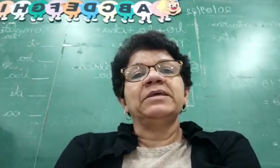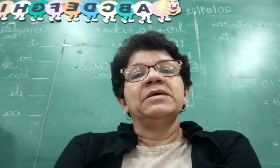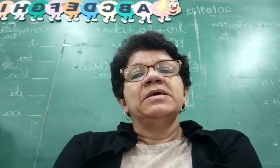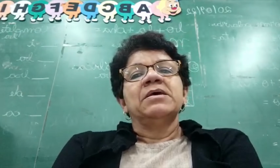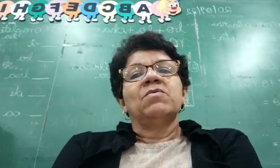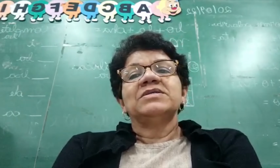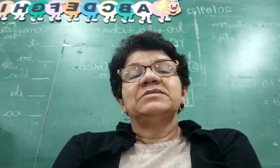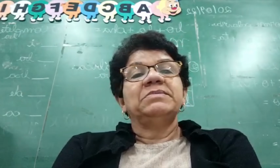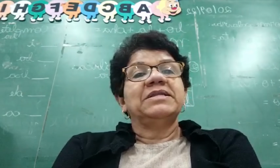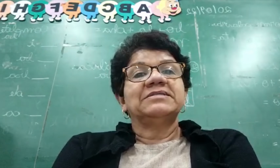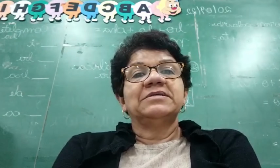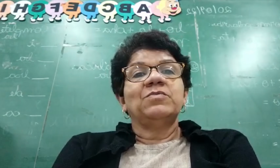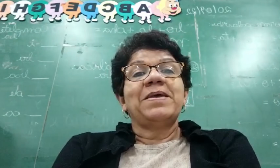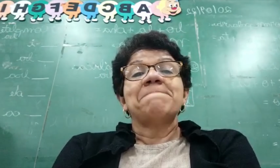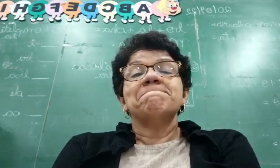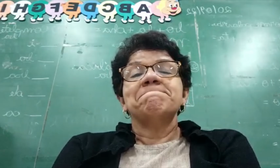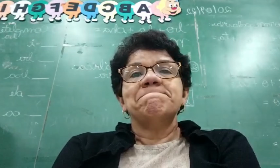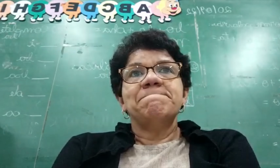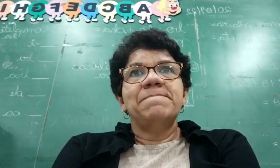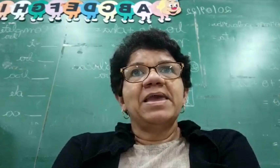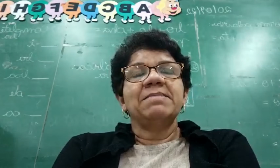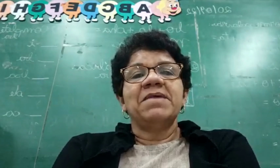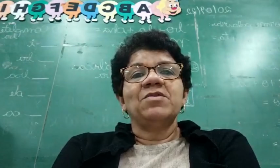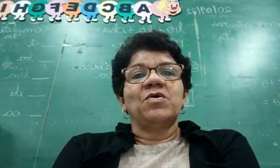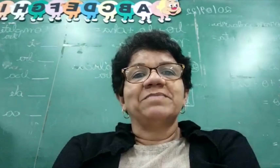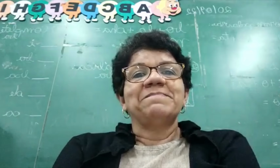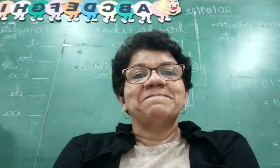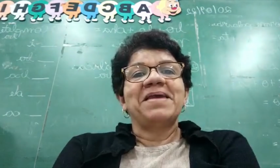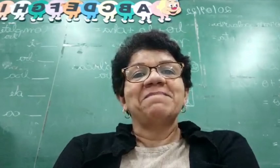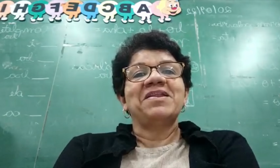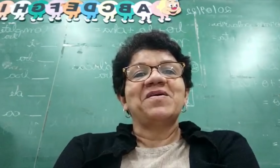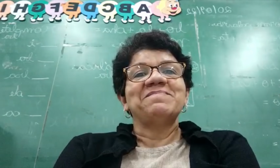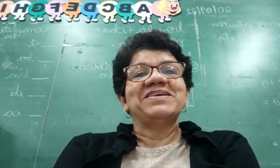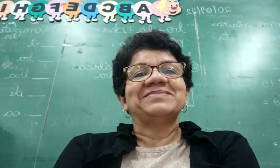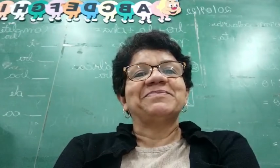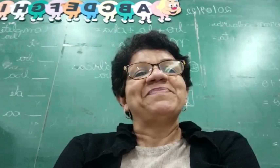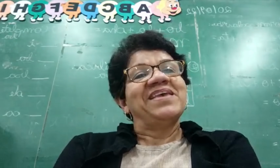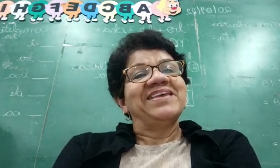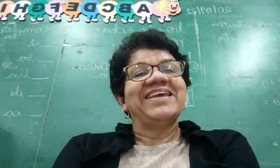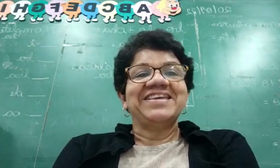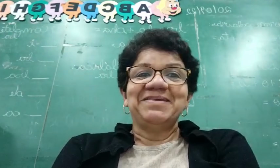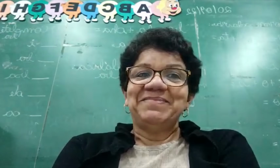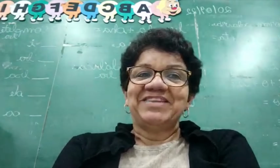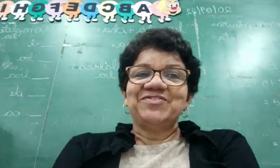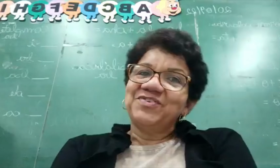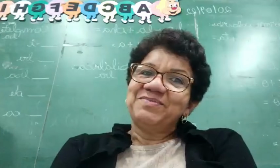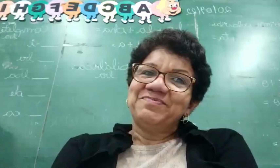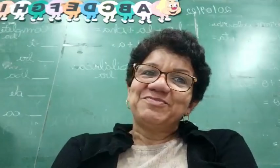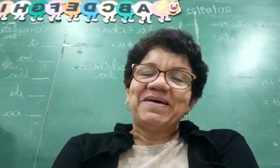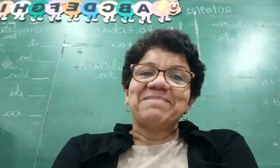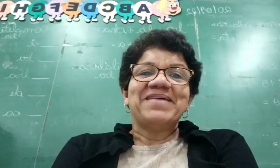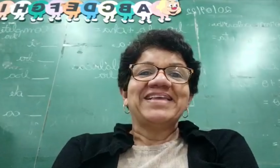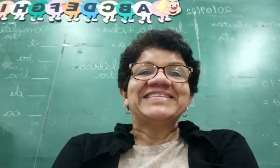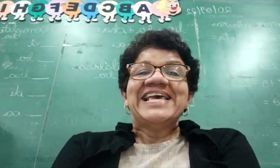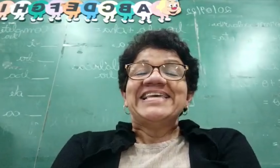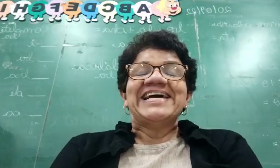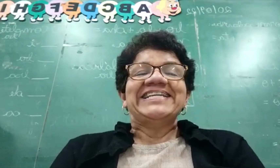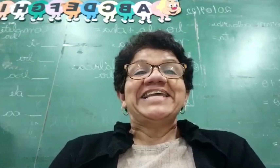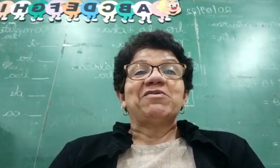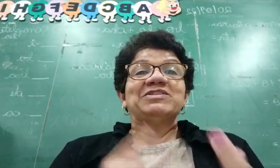com assimilação é bem melhor. Bem melhor mesmo. E a equipe está toda de parabéns. E a Aninha é como